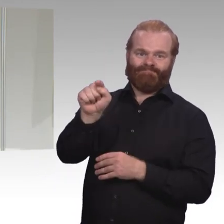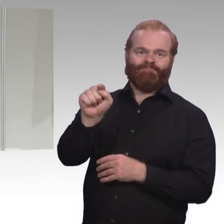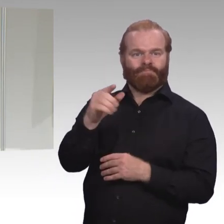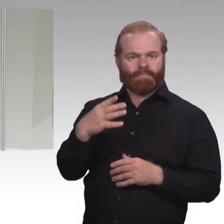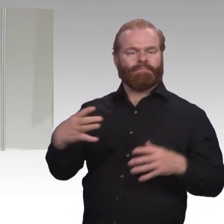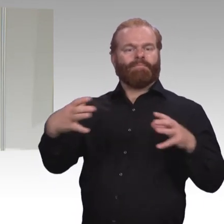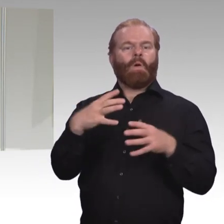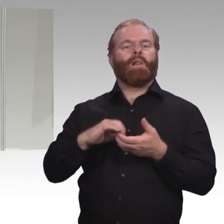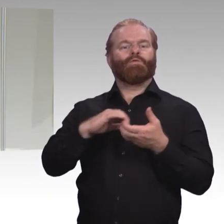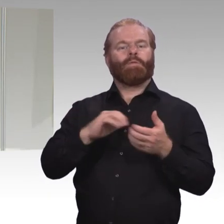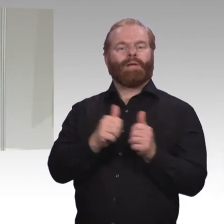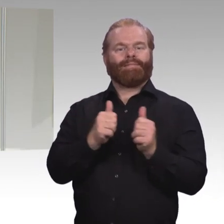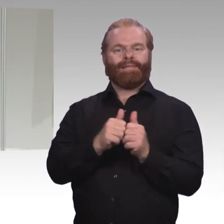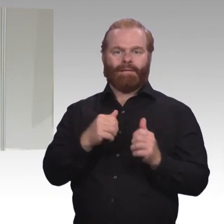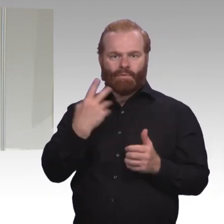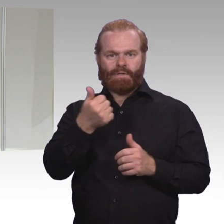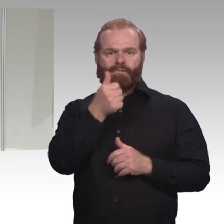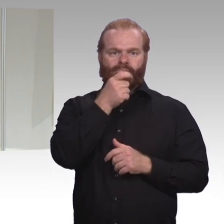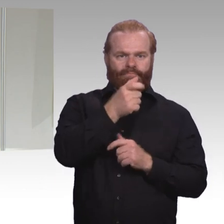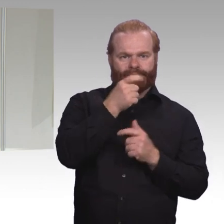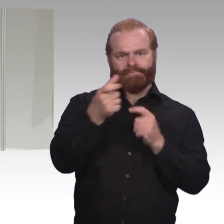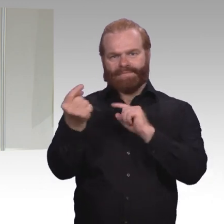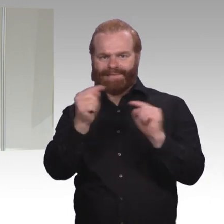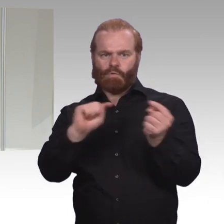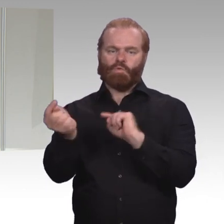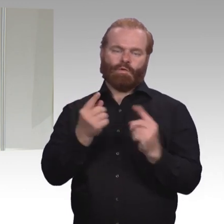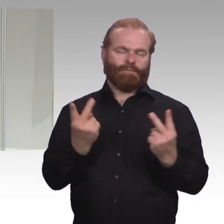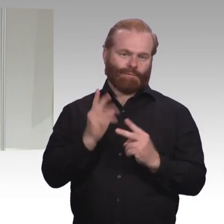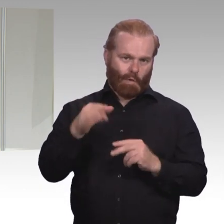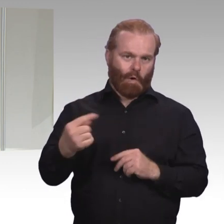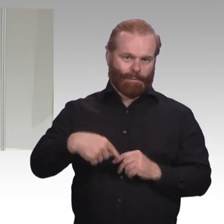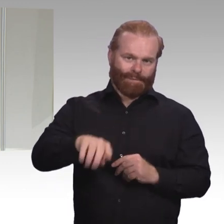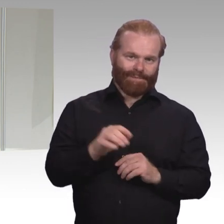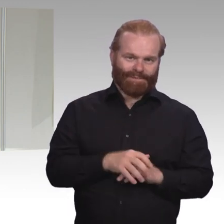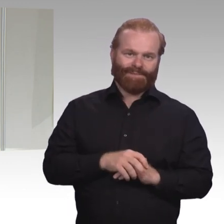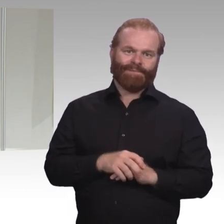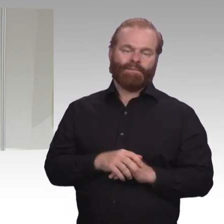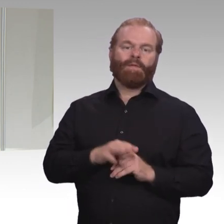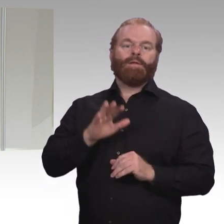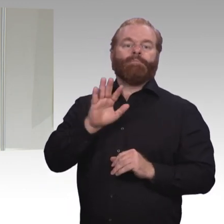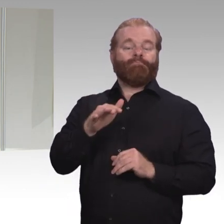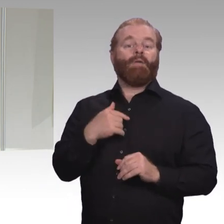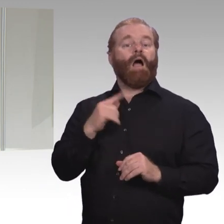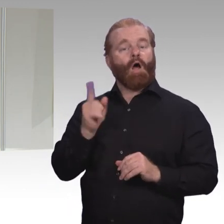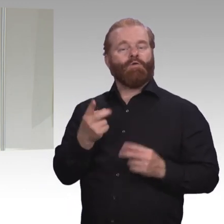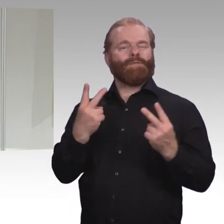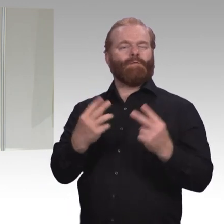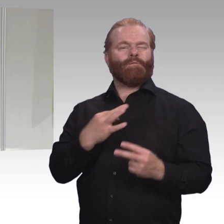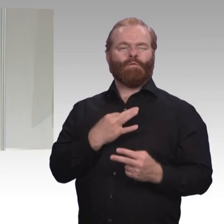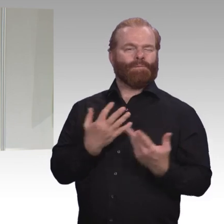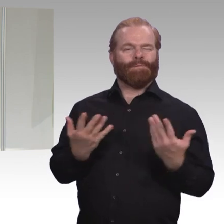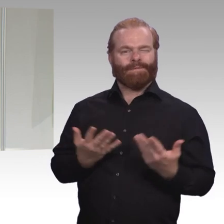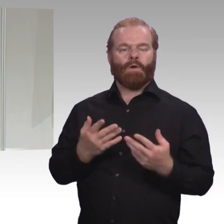ob die Berateraffäre aufgeklärt werden kann, ohne Rücksicht auf derzeit handelnde